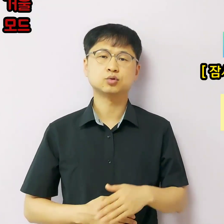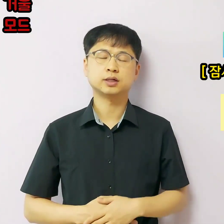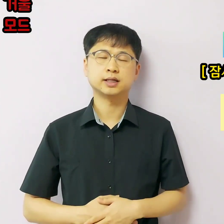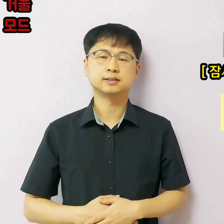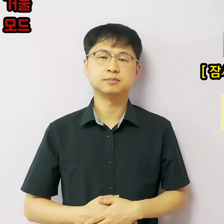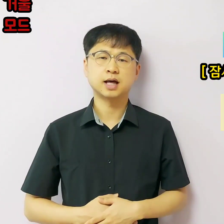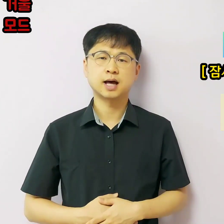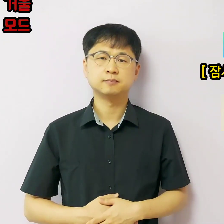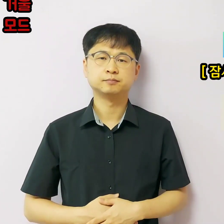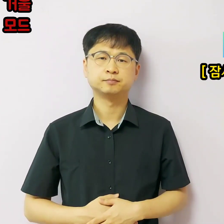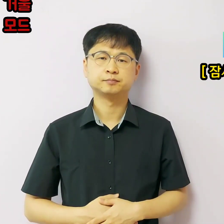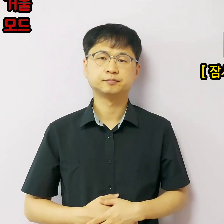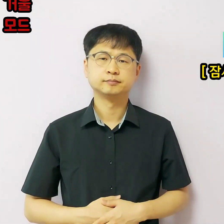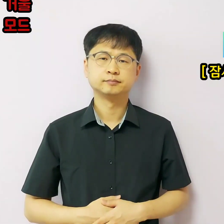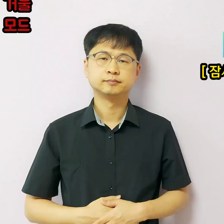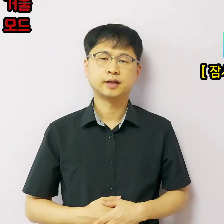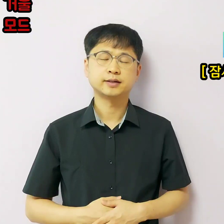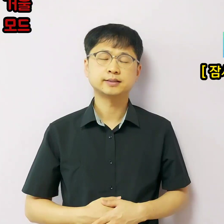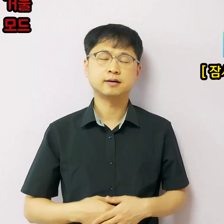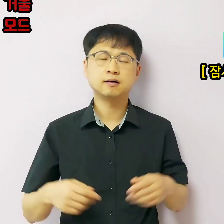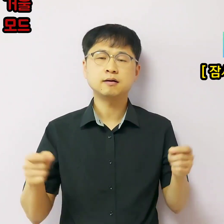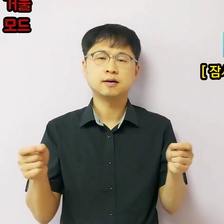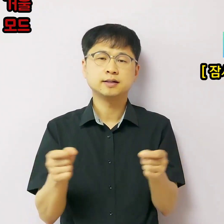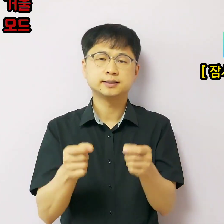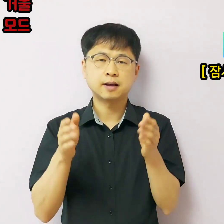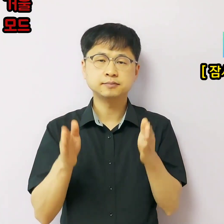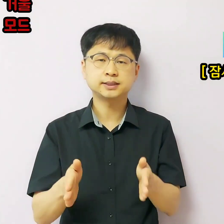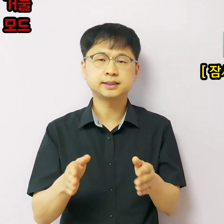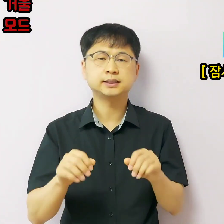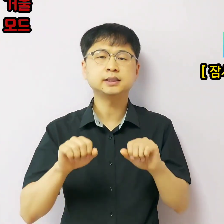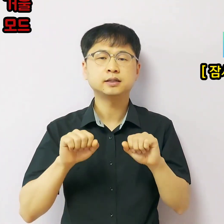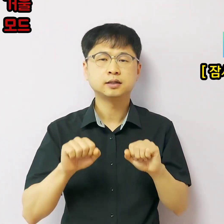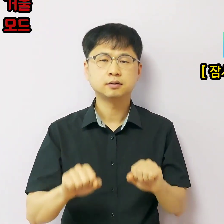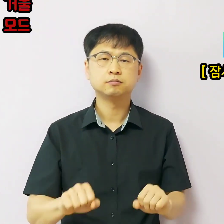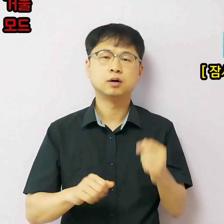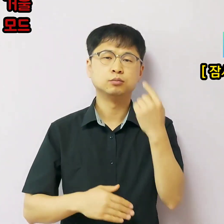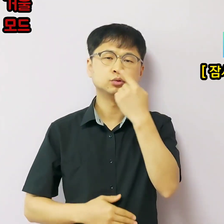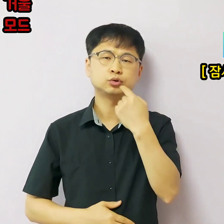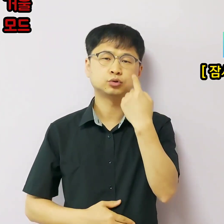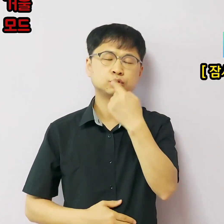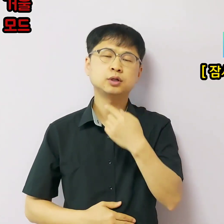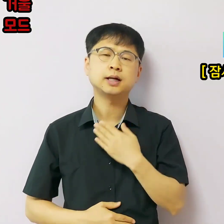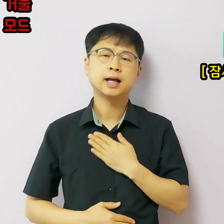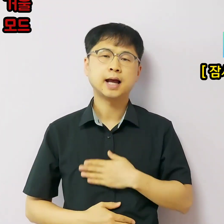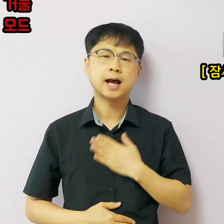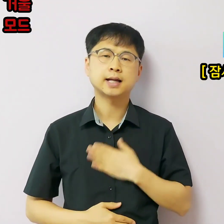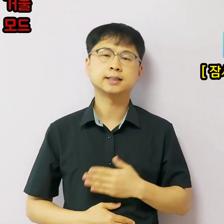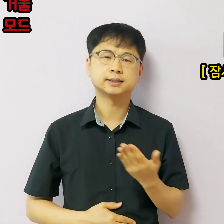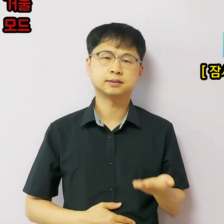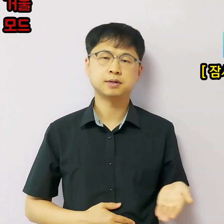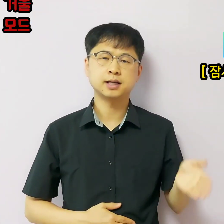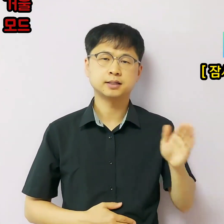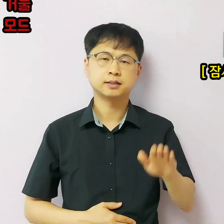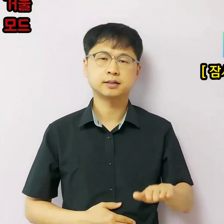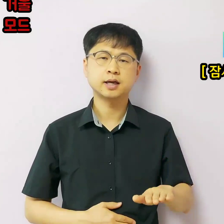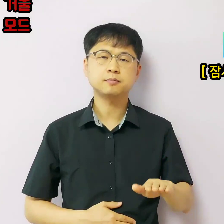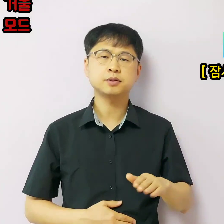수어가 되겠습니다. 네, 그래서 잠시 머문 줄 알았지만 이렇게